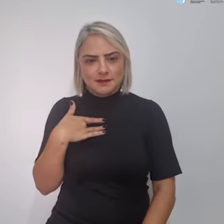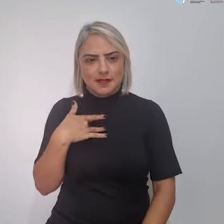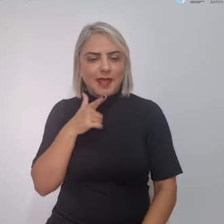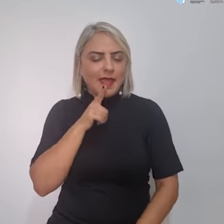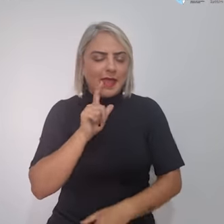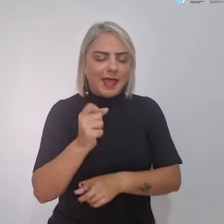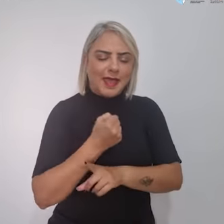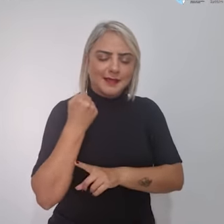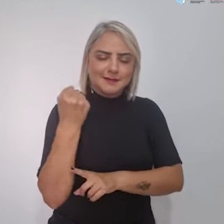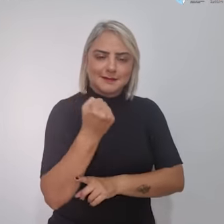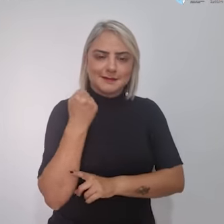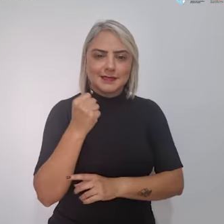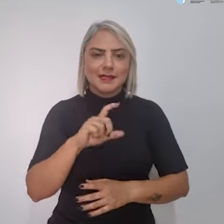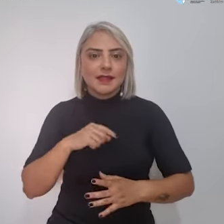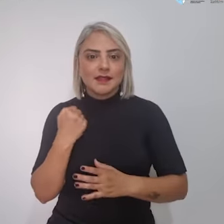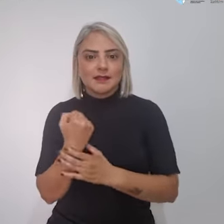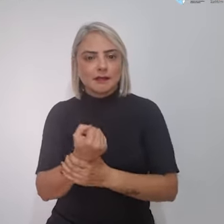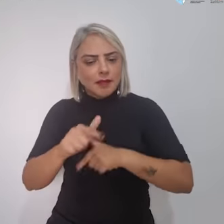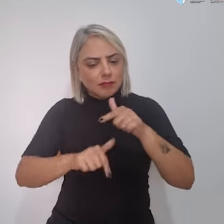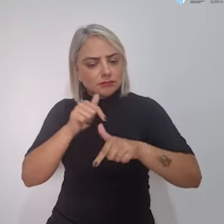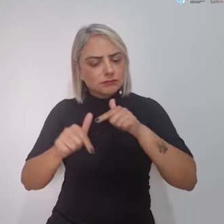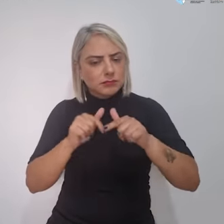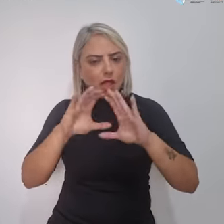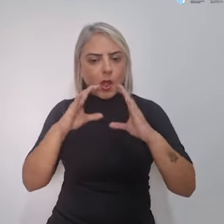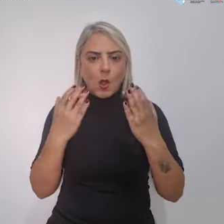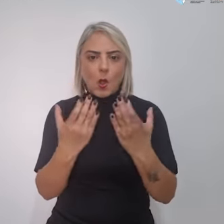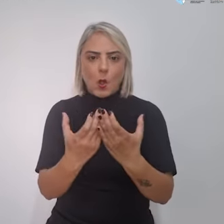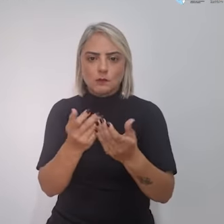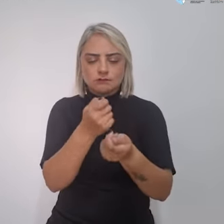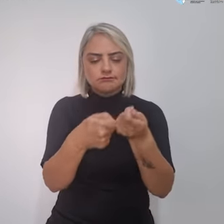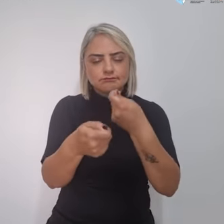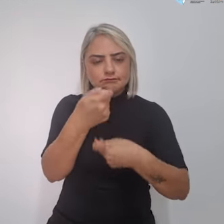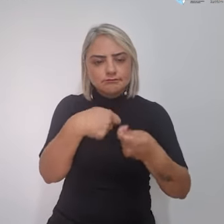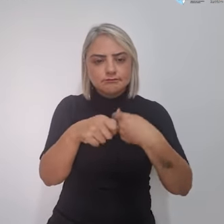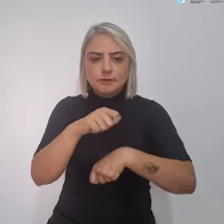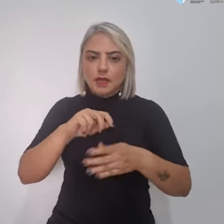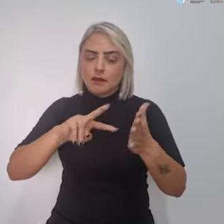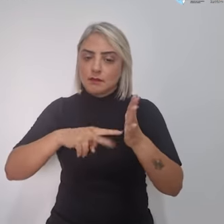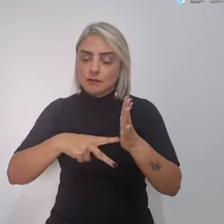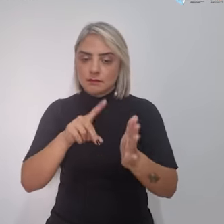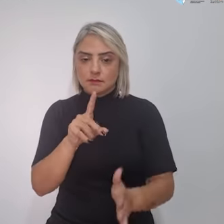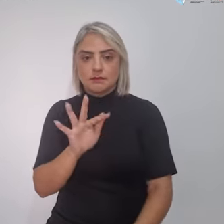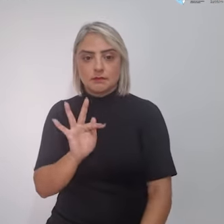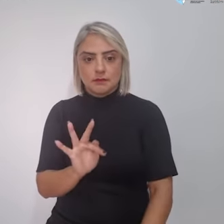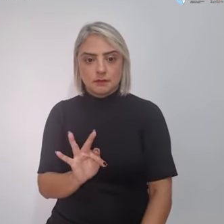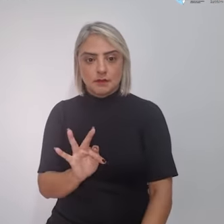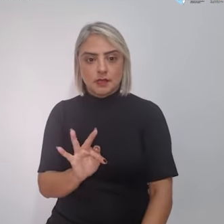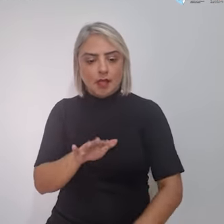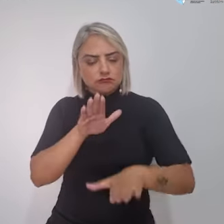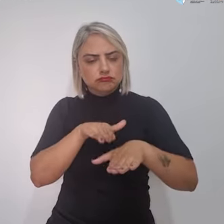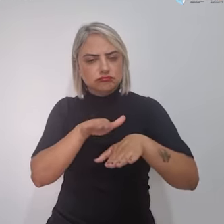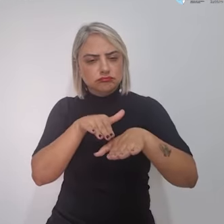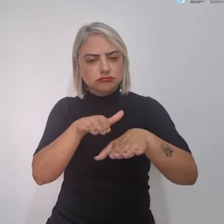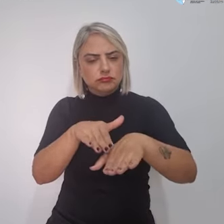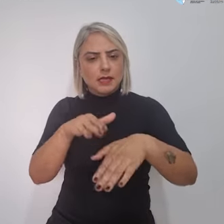foi garantida com a atuação da Comissão de Negociação do SimproDF e a mobilização da categoria.